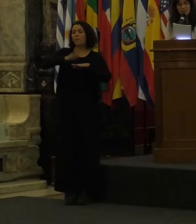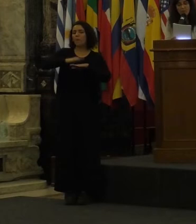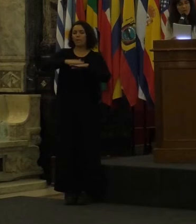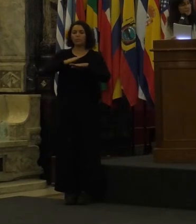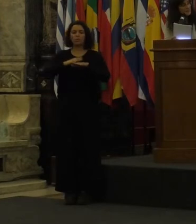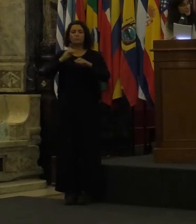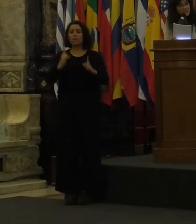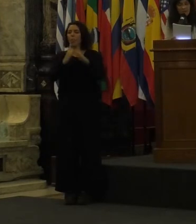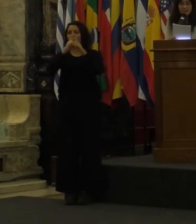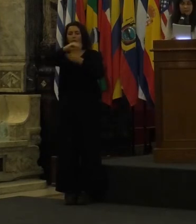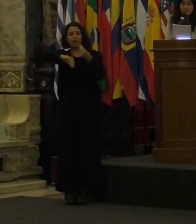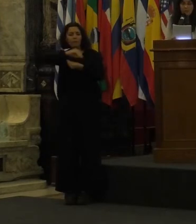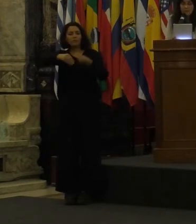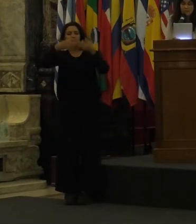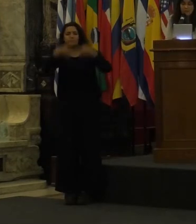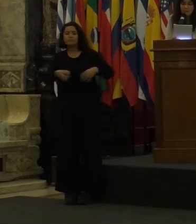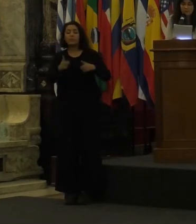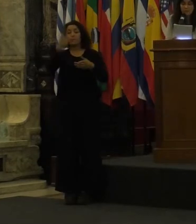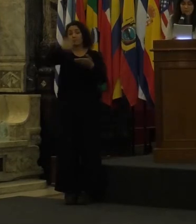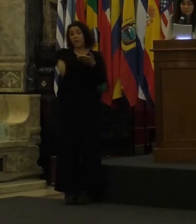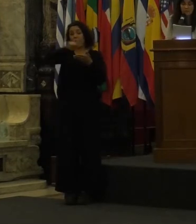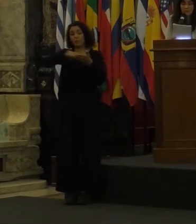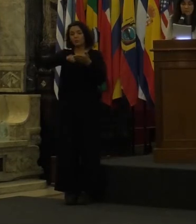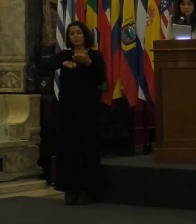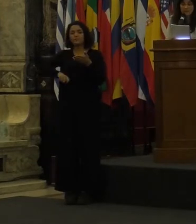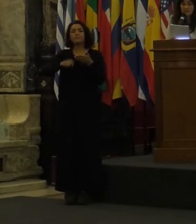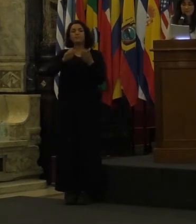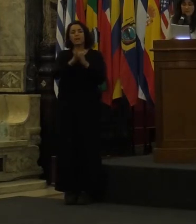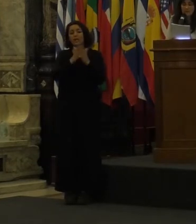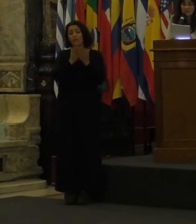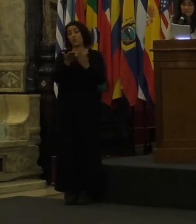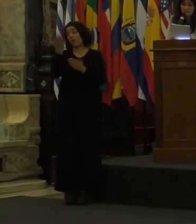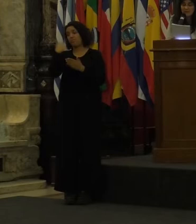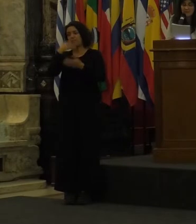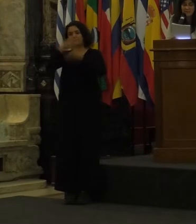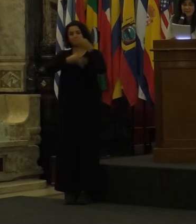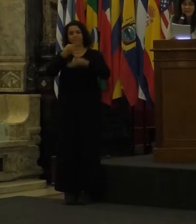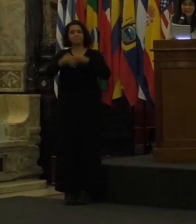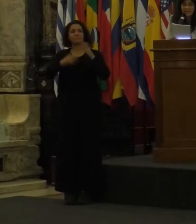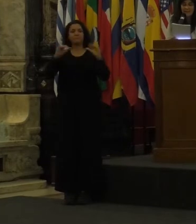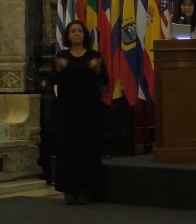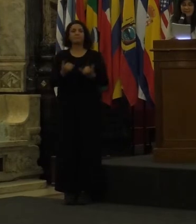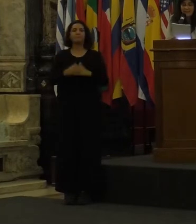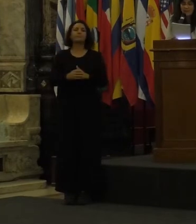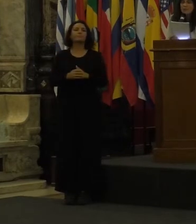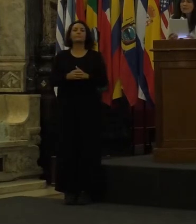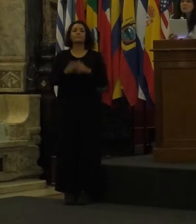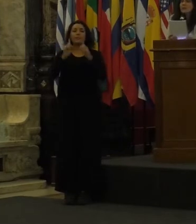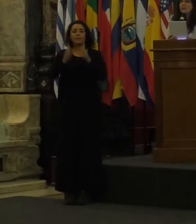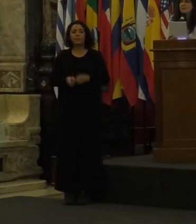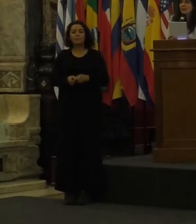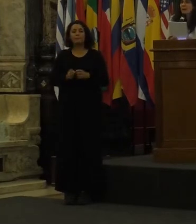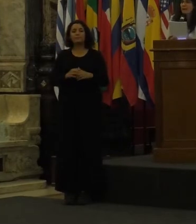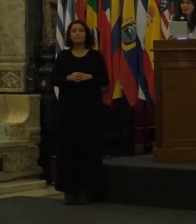Encuentro Familiar. Es autora de libros, como citábamos anteriormente, y también es